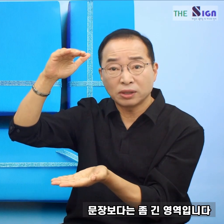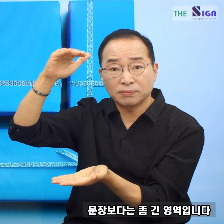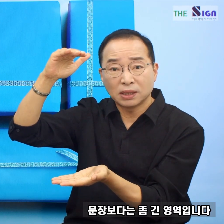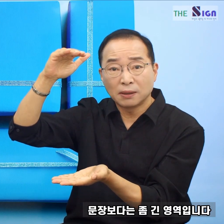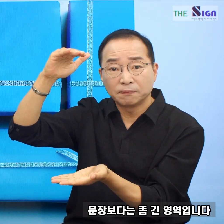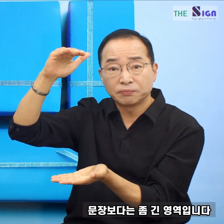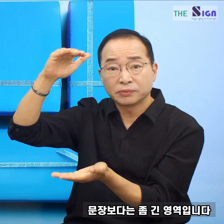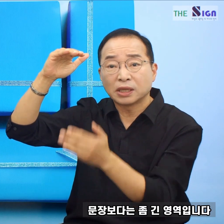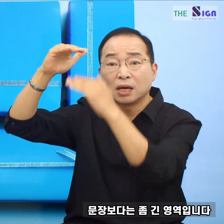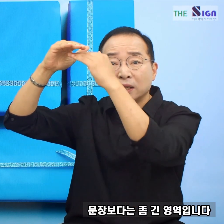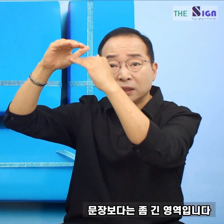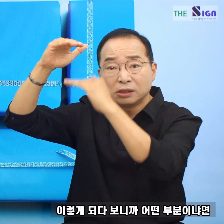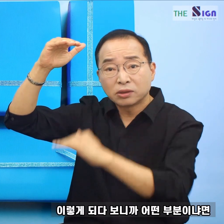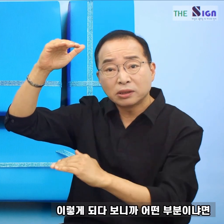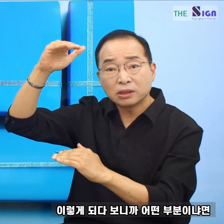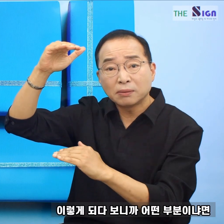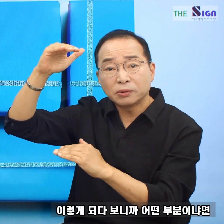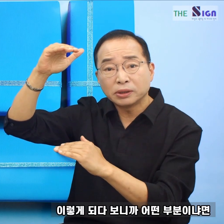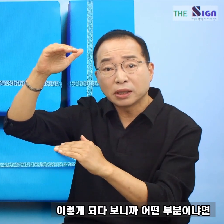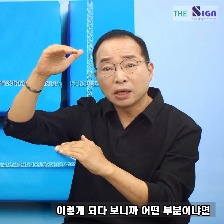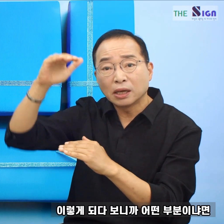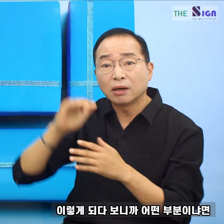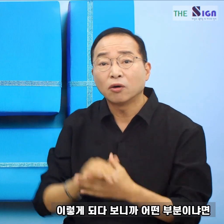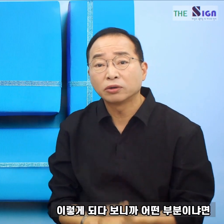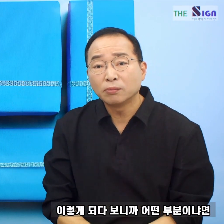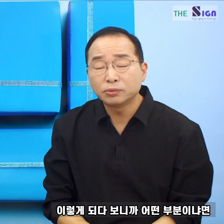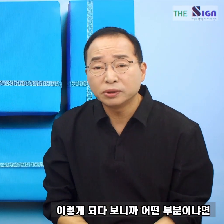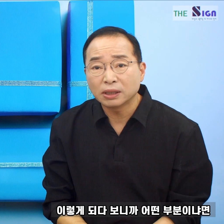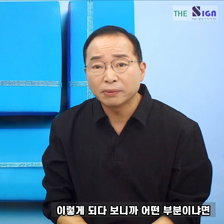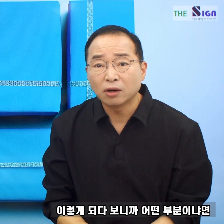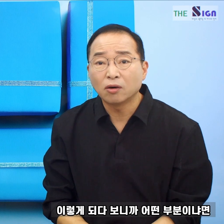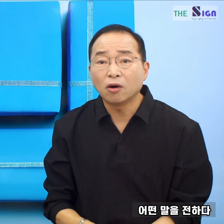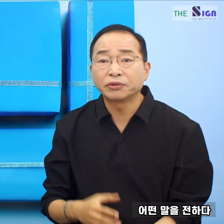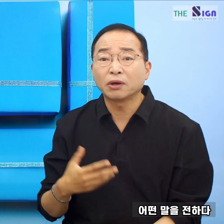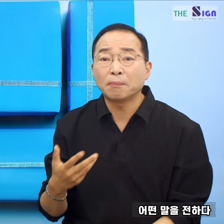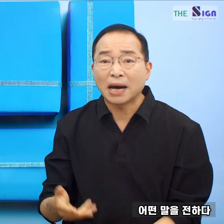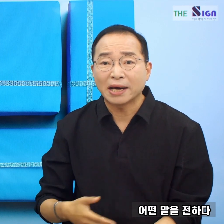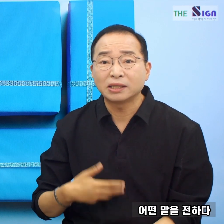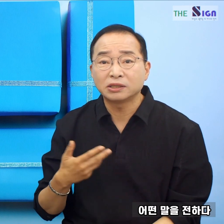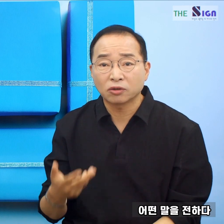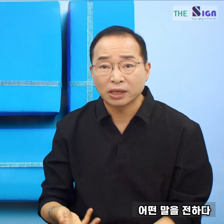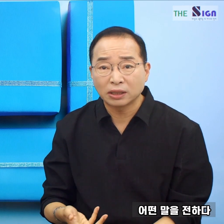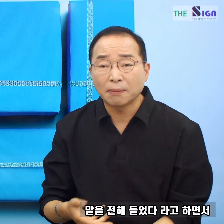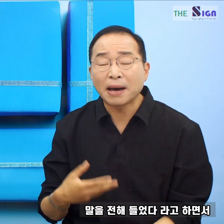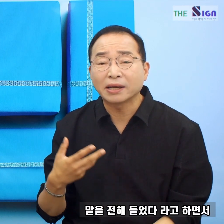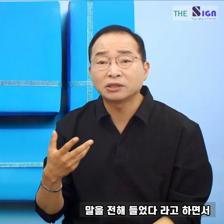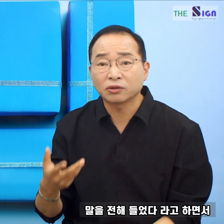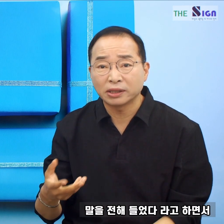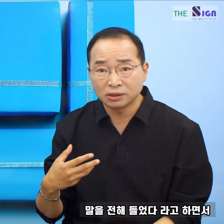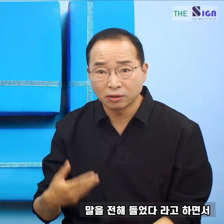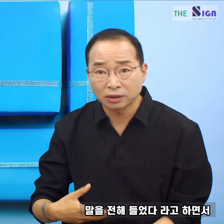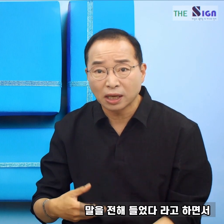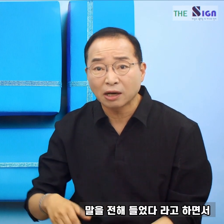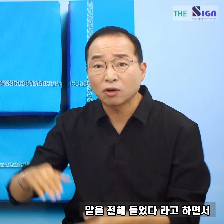영역입니다. 자, 이렇게 되다 보니까 어떤 부분이냐면 어떤 말을 전하다, 말을 전해 들었다라고